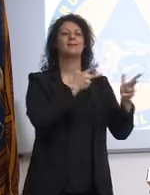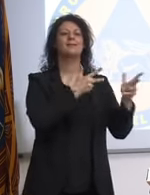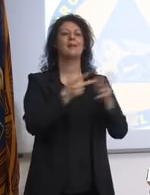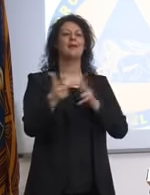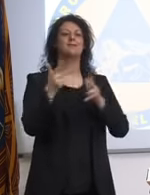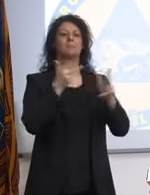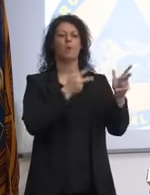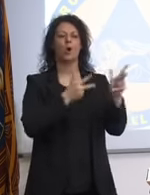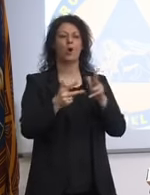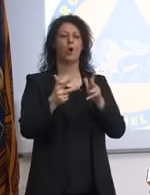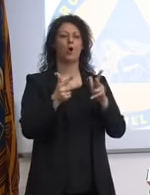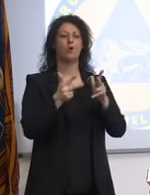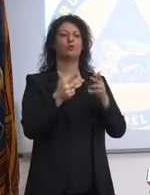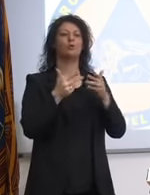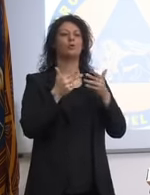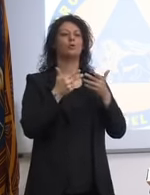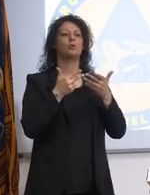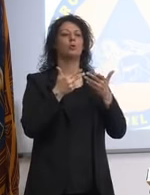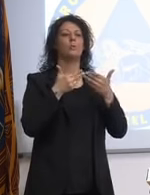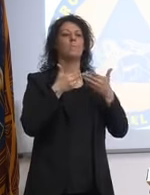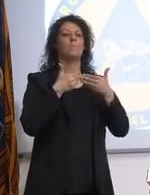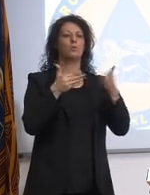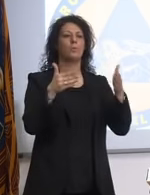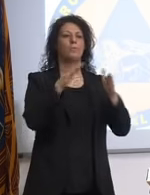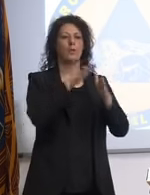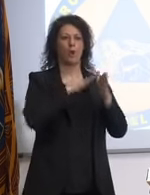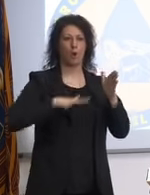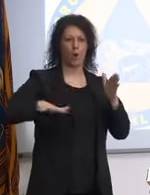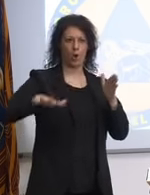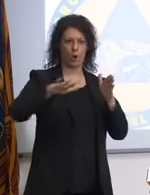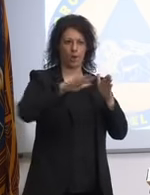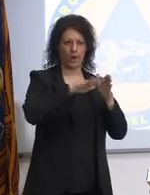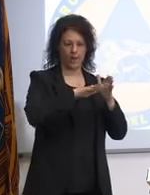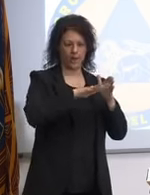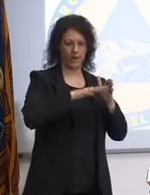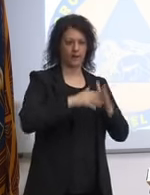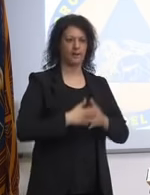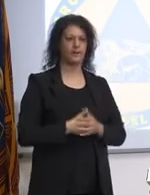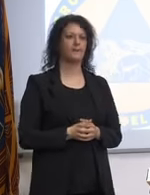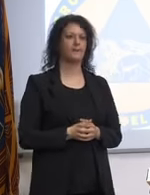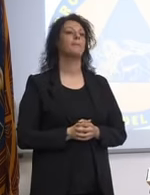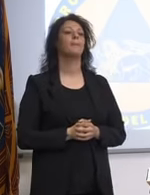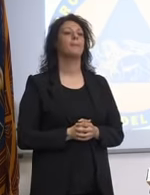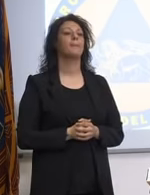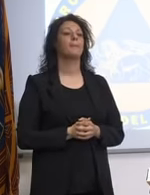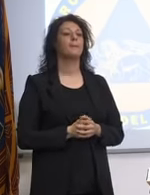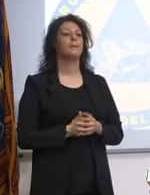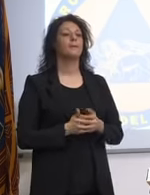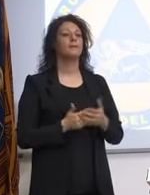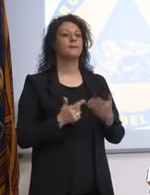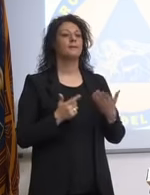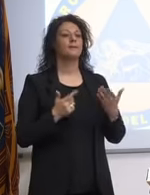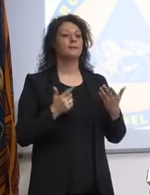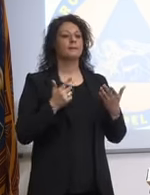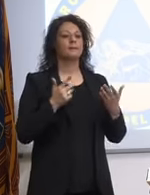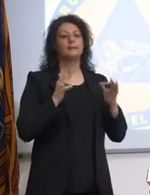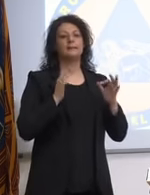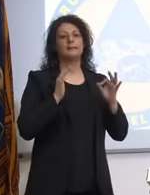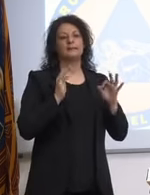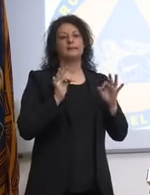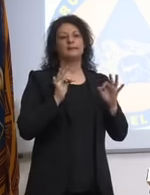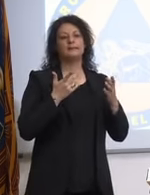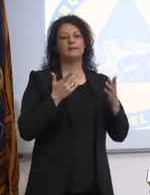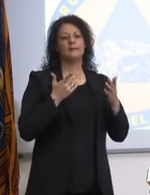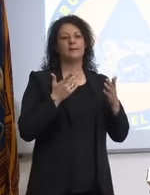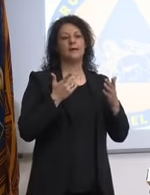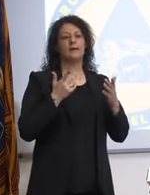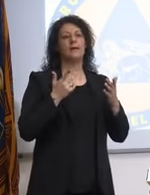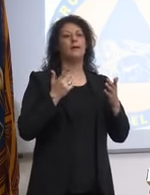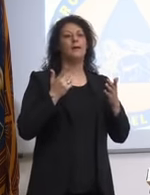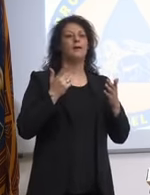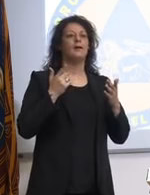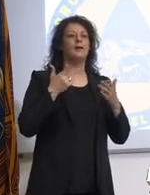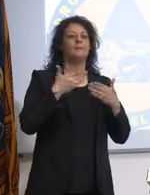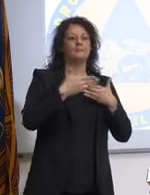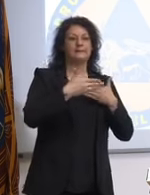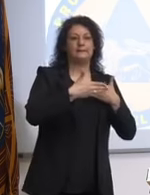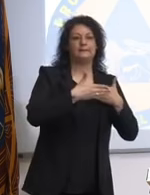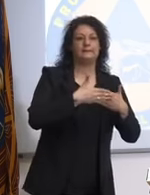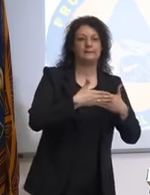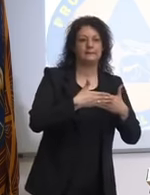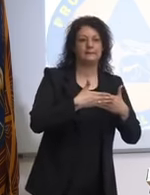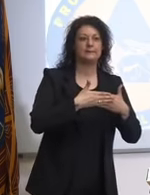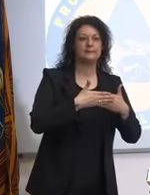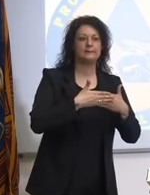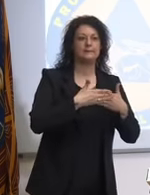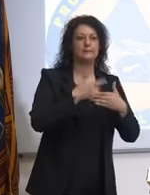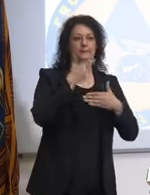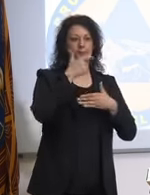locale. Quindi non c'è solo Conte che pubblica a ridosso dell'inizio delle nuove disposizioni,